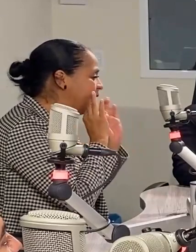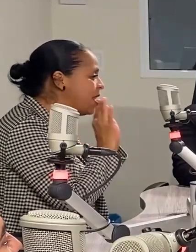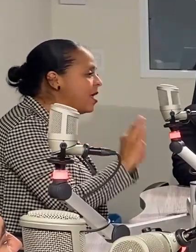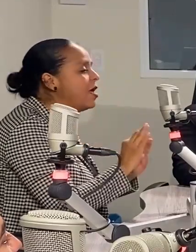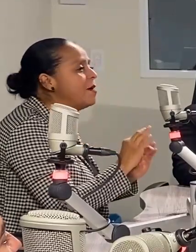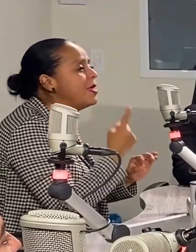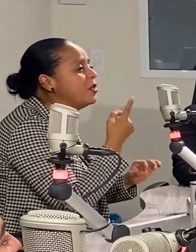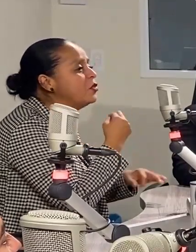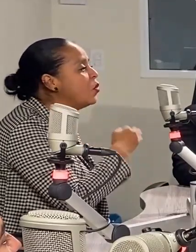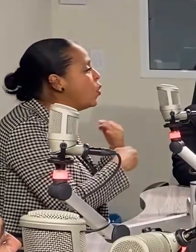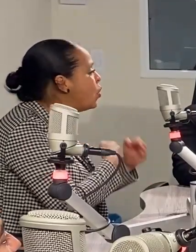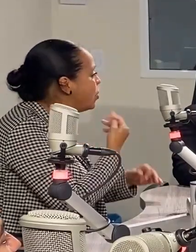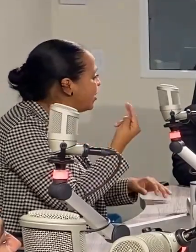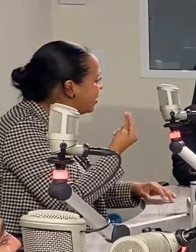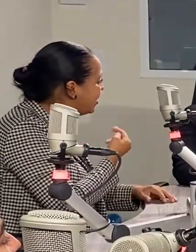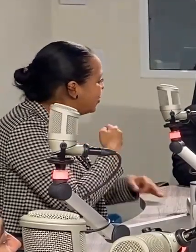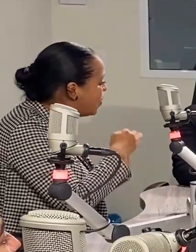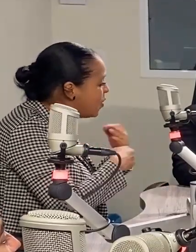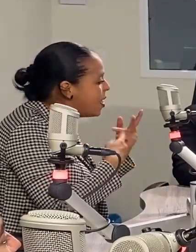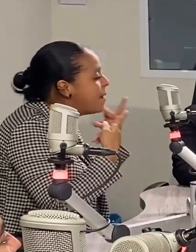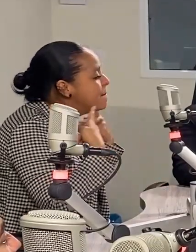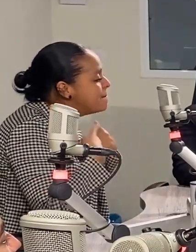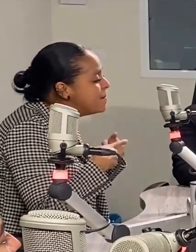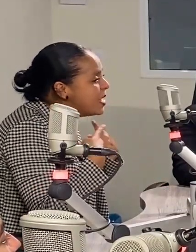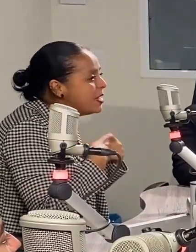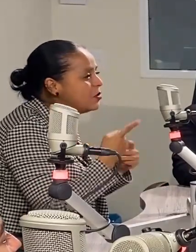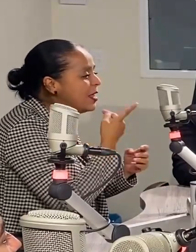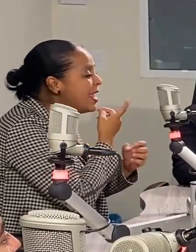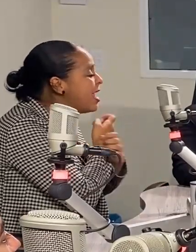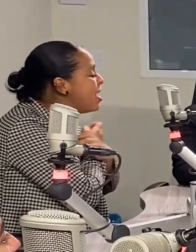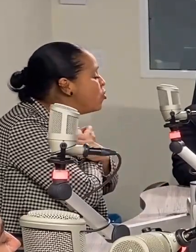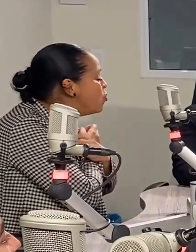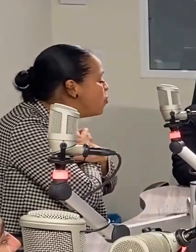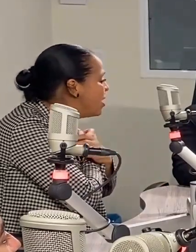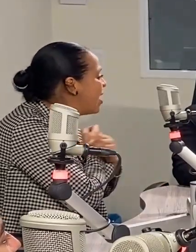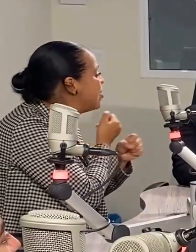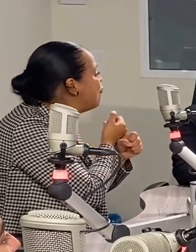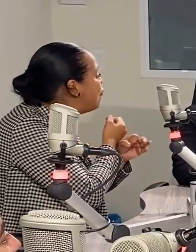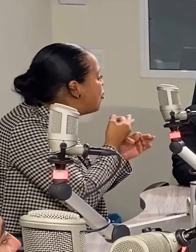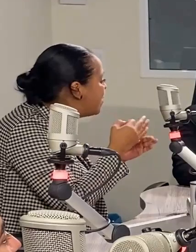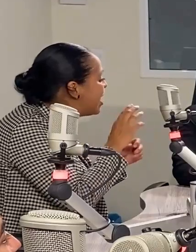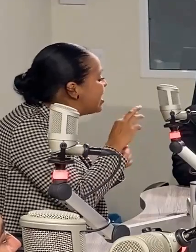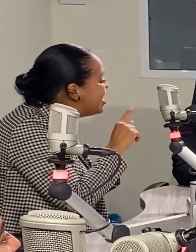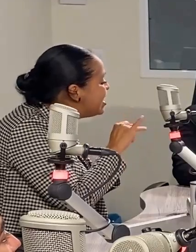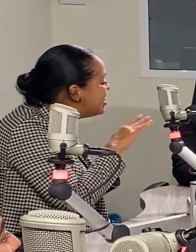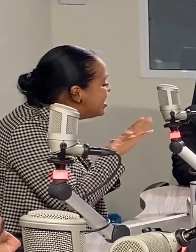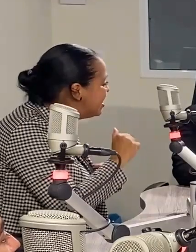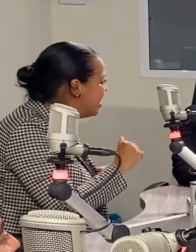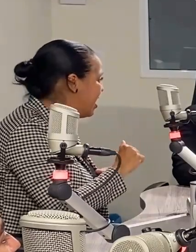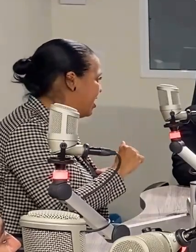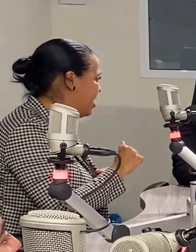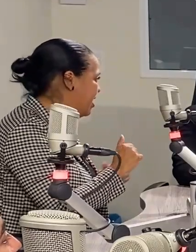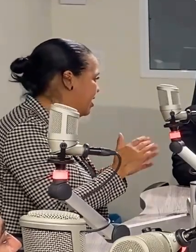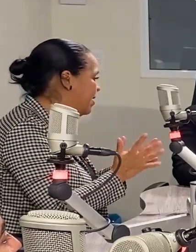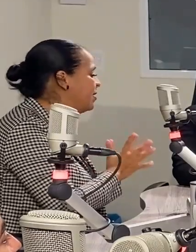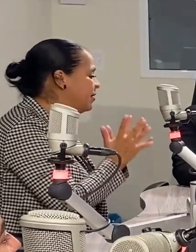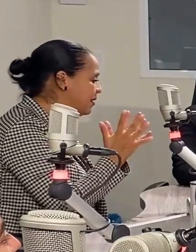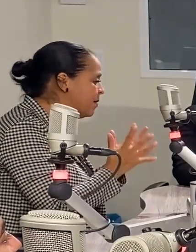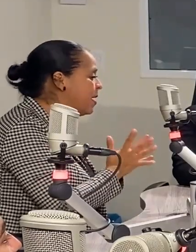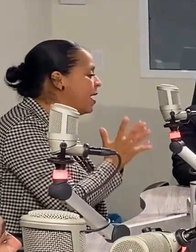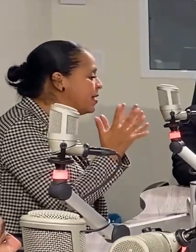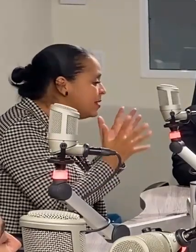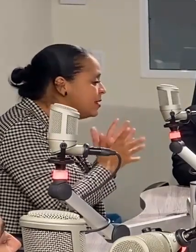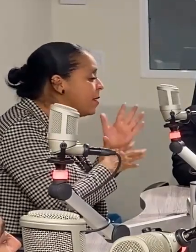todos queremos, ¿no? Necesitamos que la gente esté bien educada, que sea informada, que sea crítica, y sobre todo que participe en estos espacios